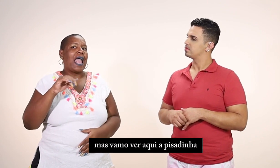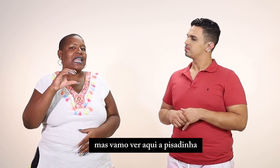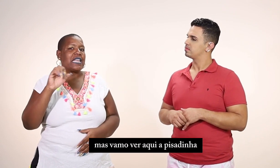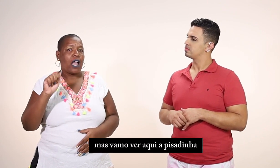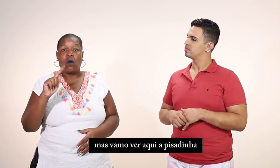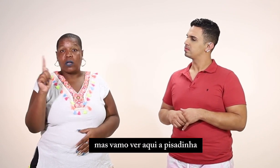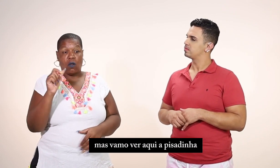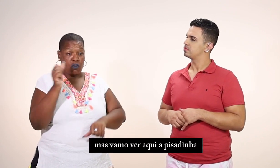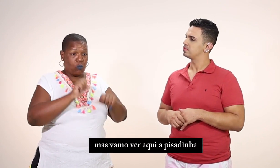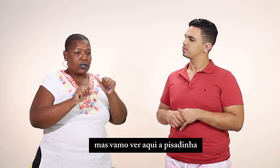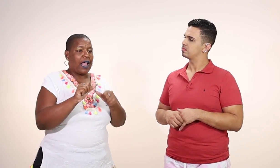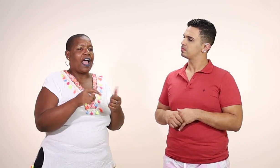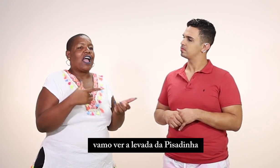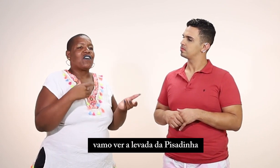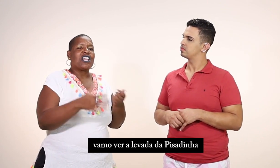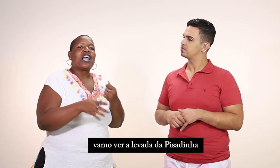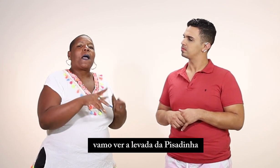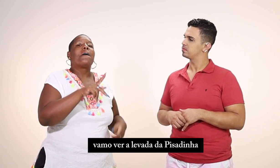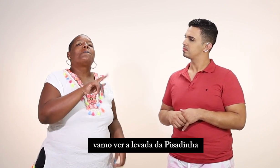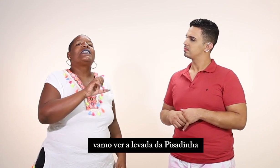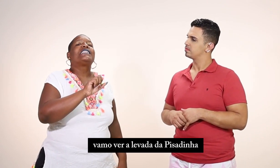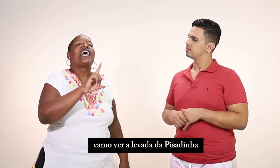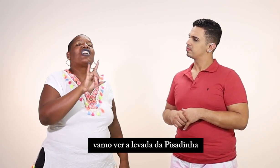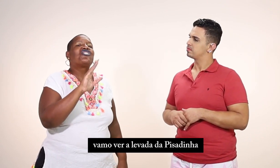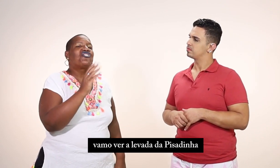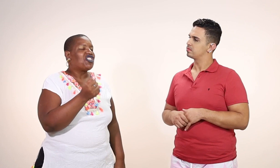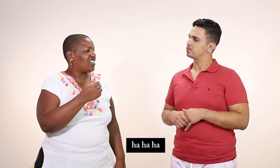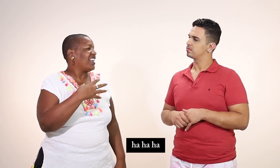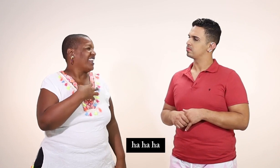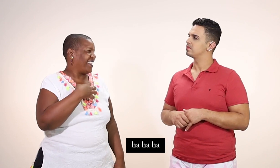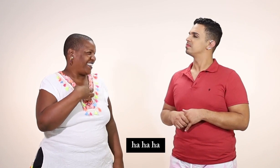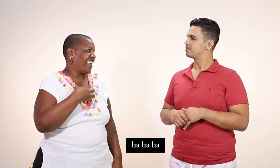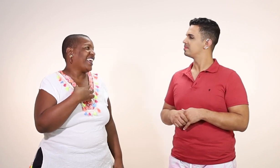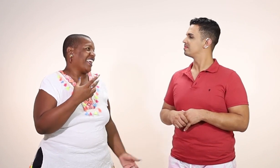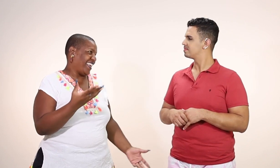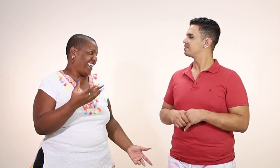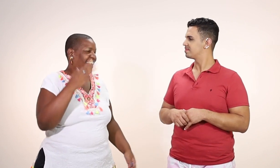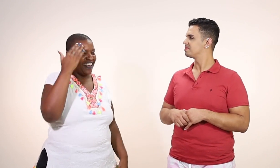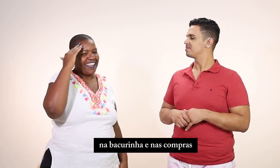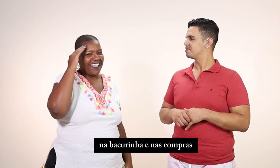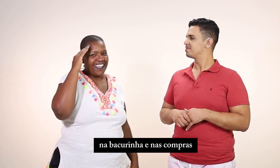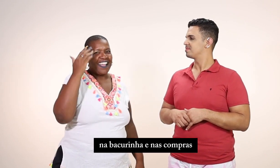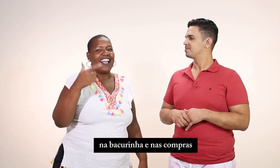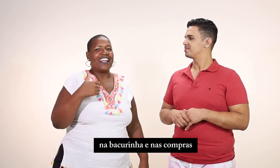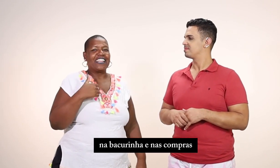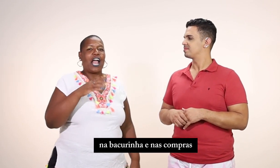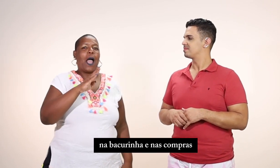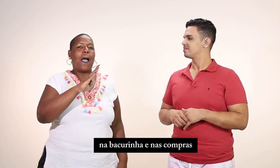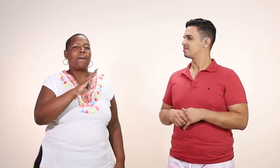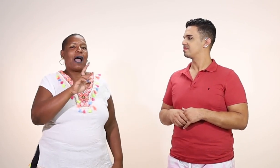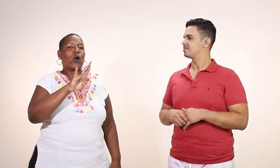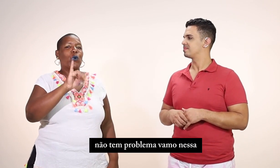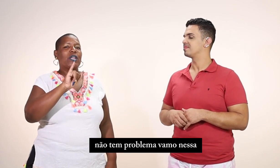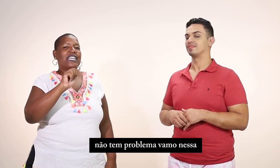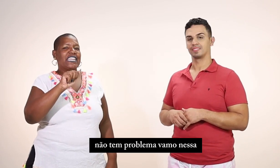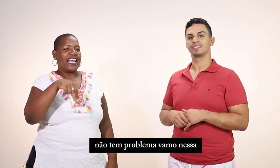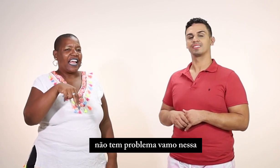aqui a pisadinha. Vamos ver a levada da pisadinha. Na bacorinha e nas congas. Não tem problema, vamos